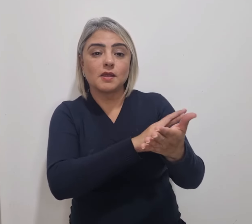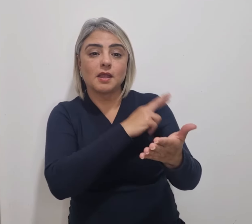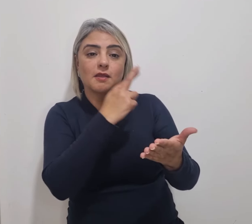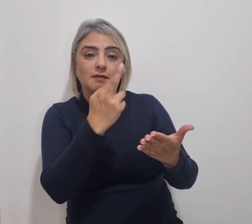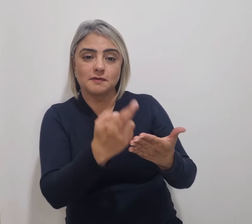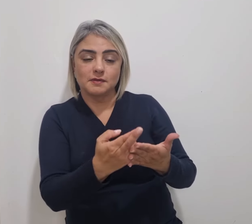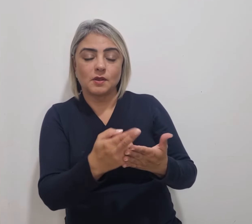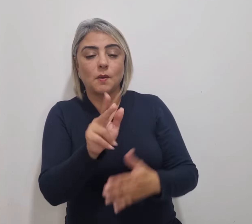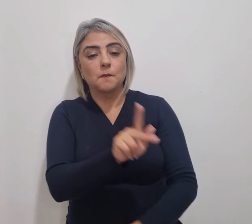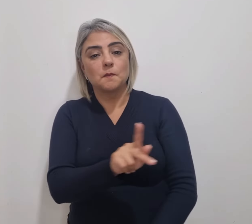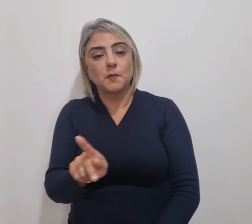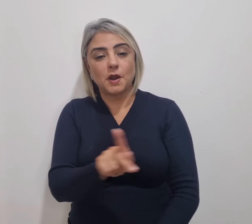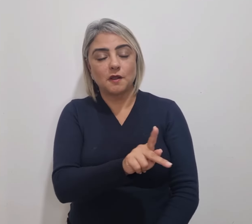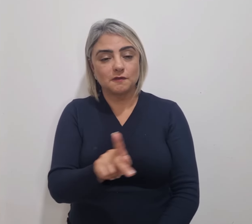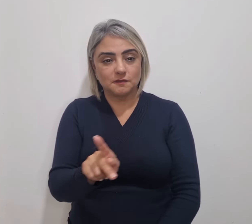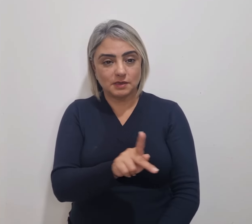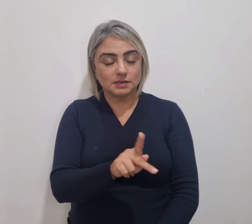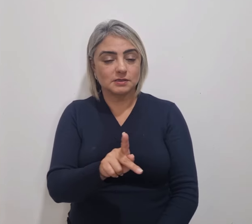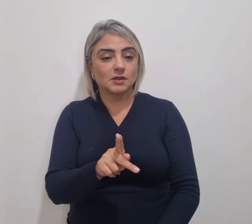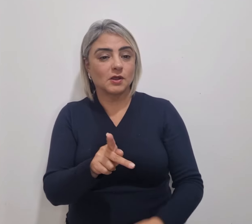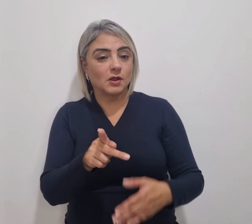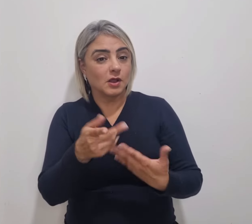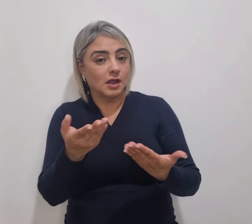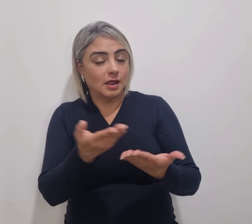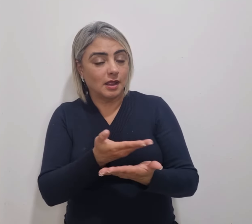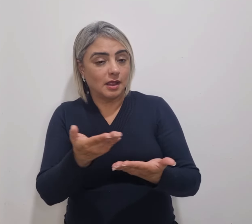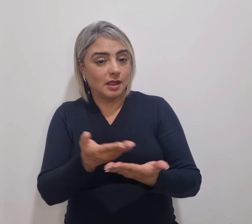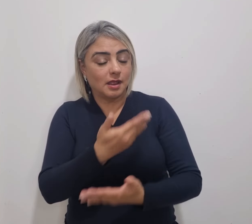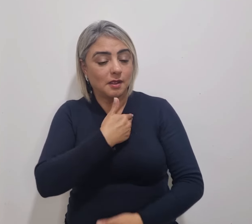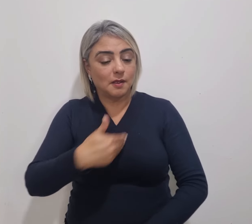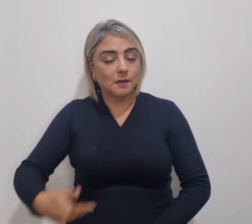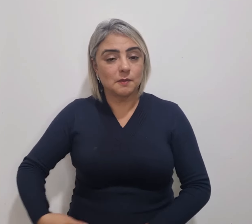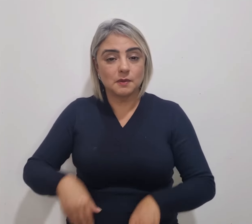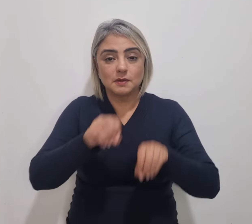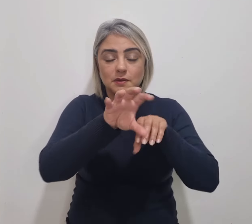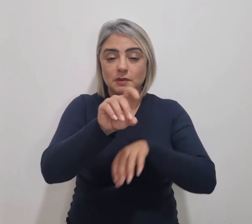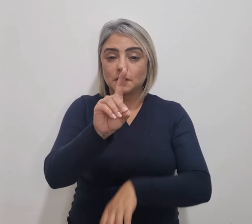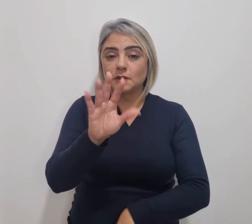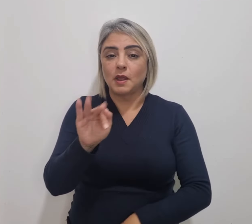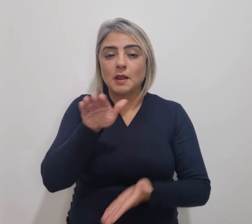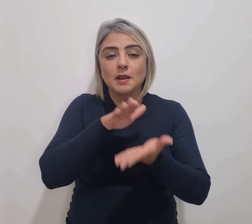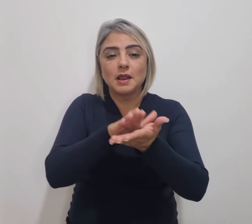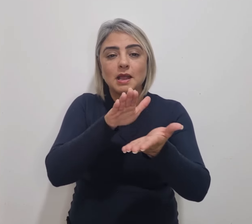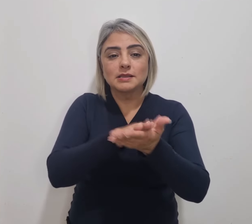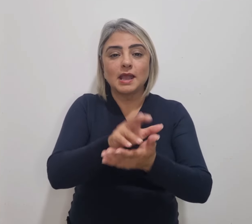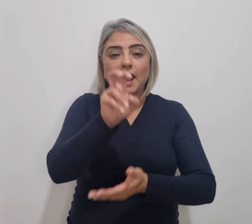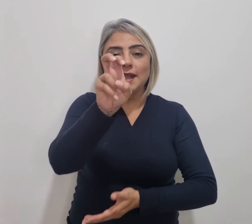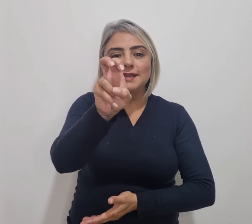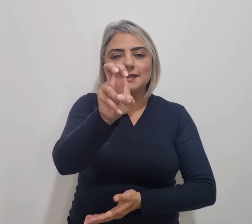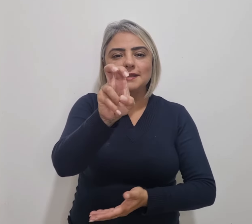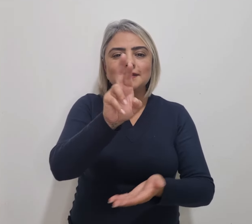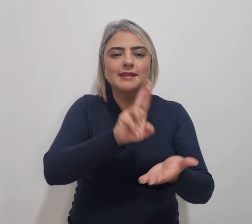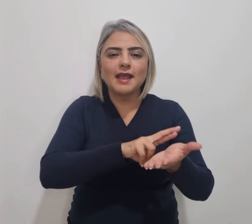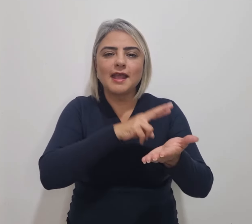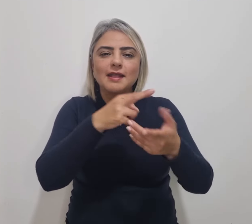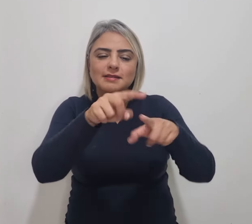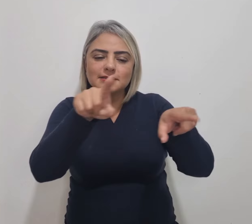Professores da Rede Pública de Ensino do Distrito Federal lançaram a 5ª edição da Sala de Recursos